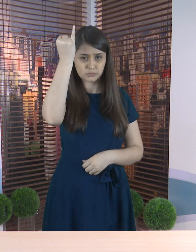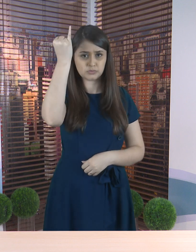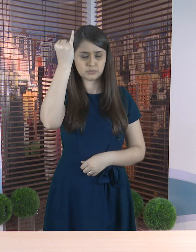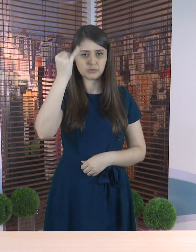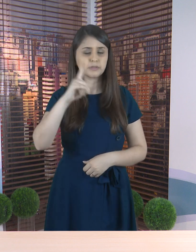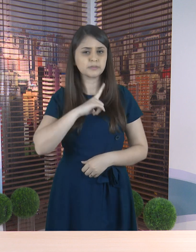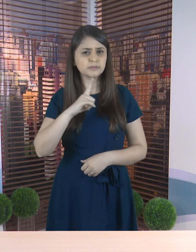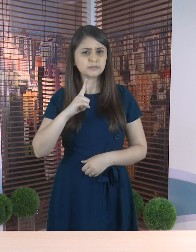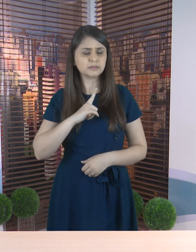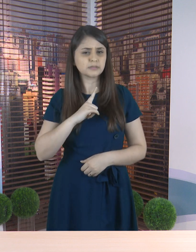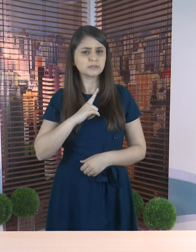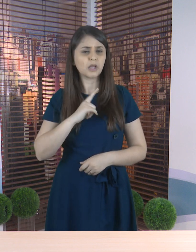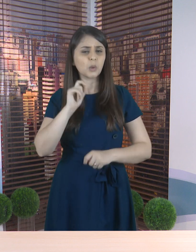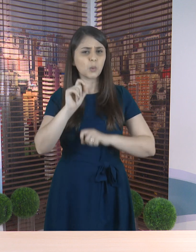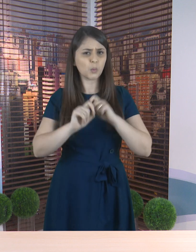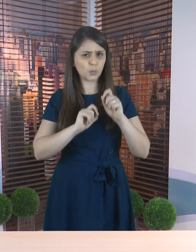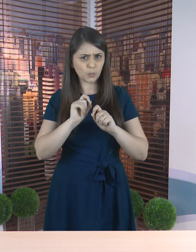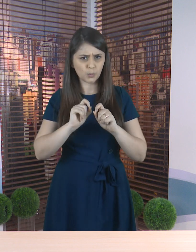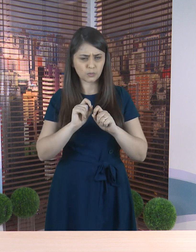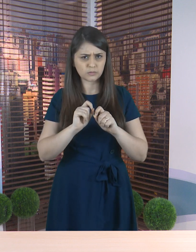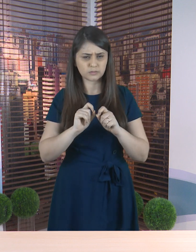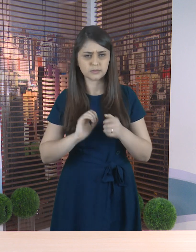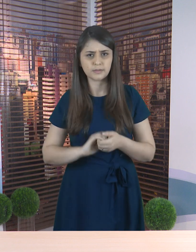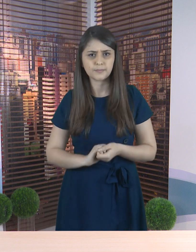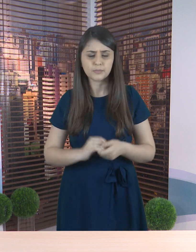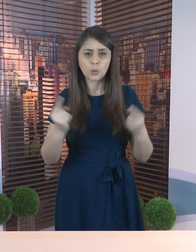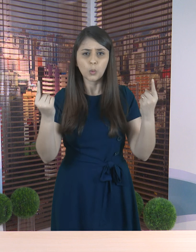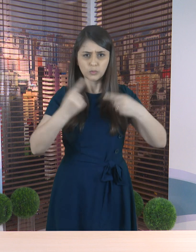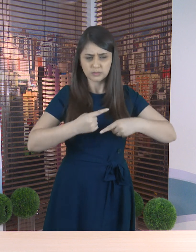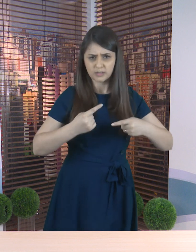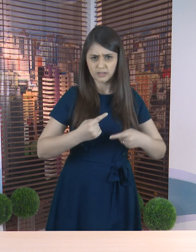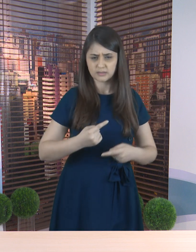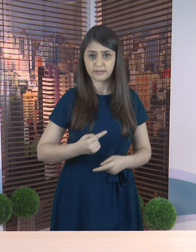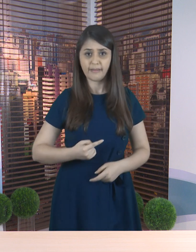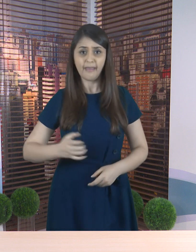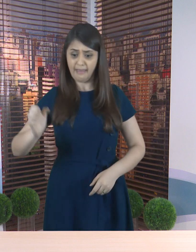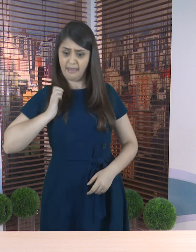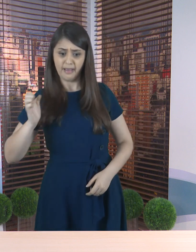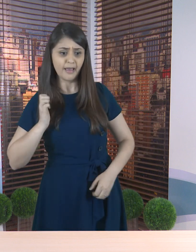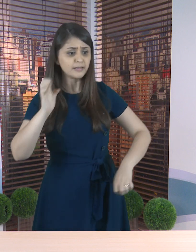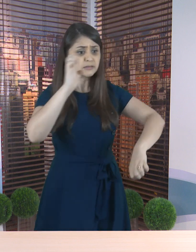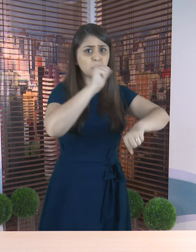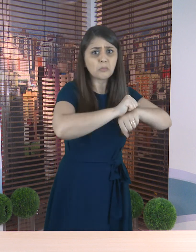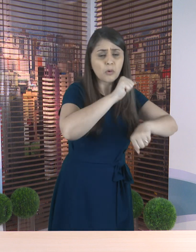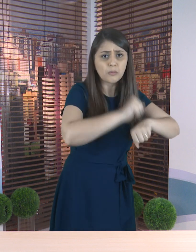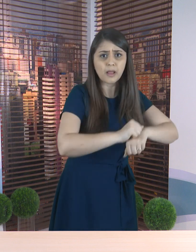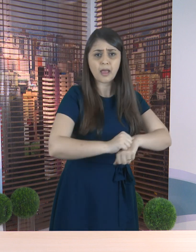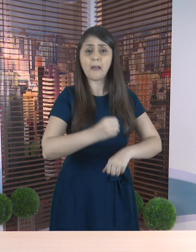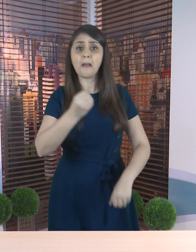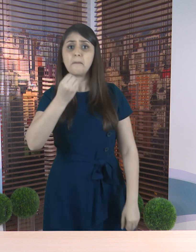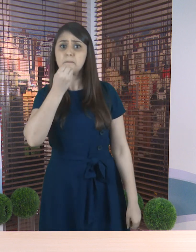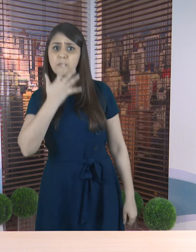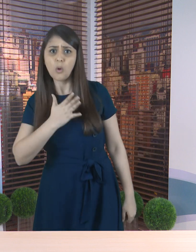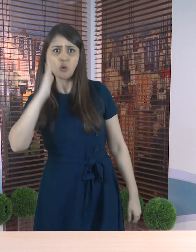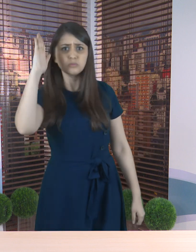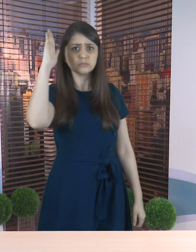uma forma pedagógica na educação dos jovens. Portanto, o discurso de Zofar, embora